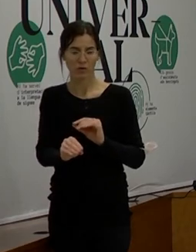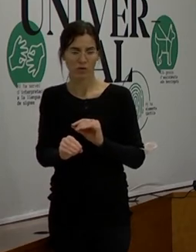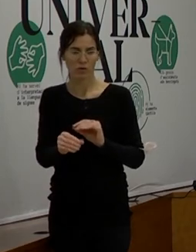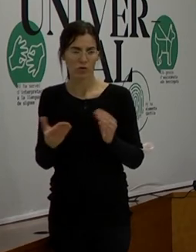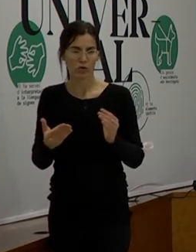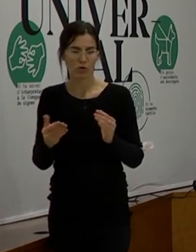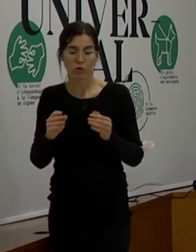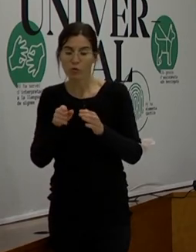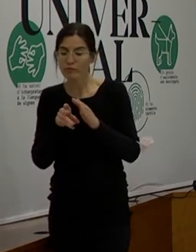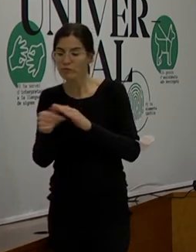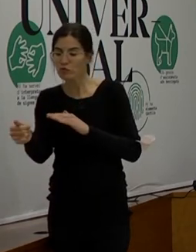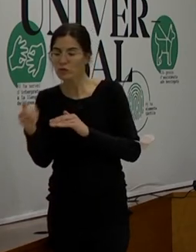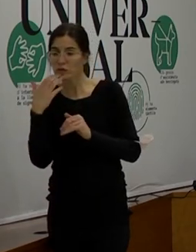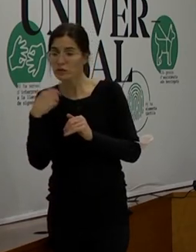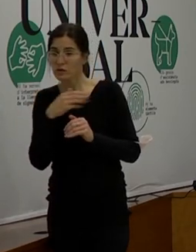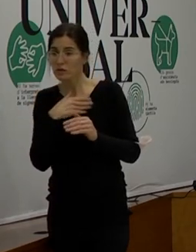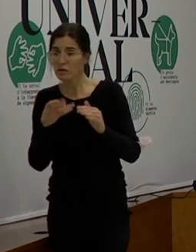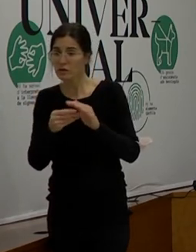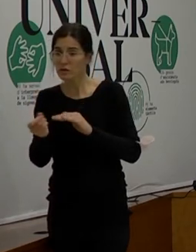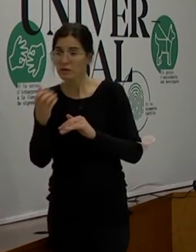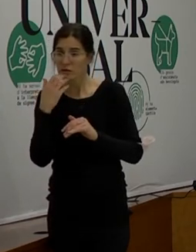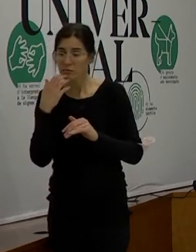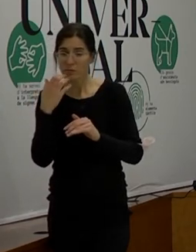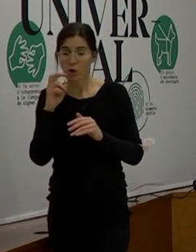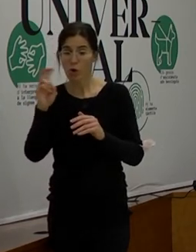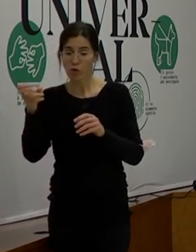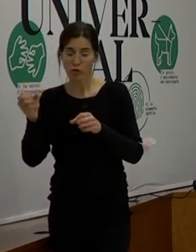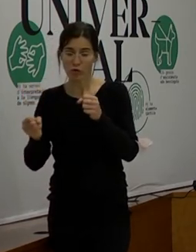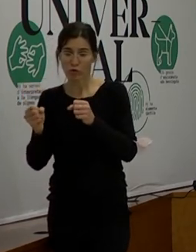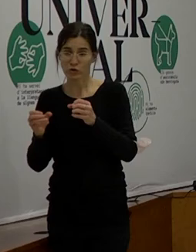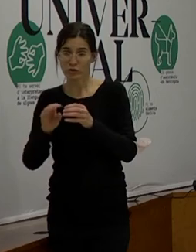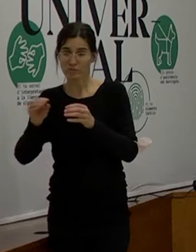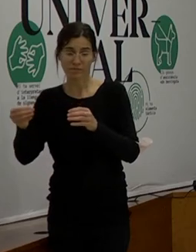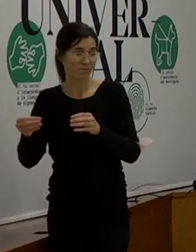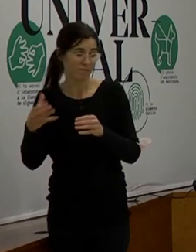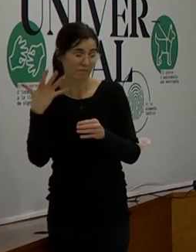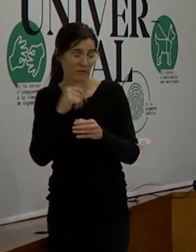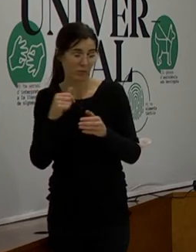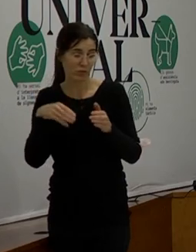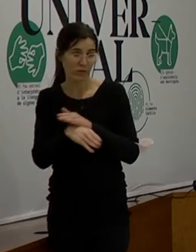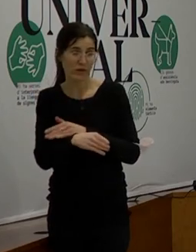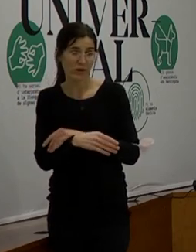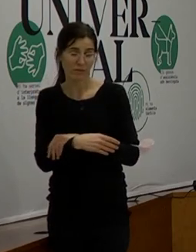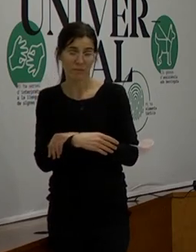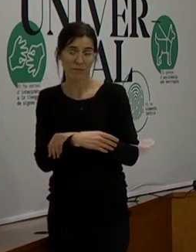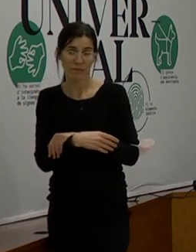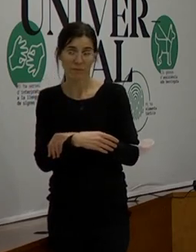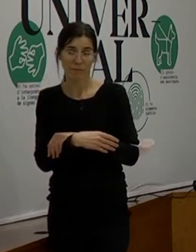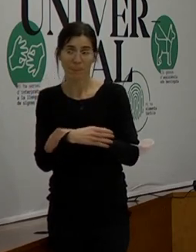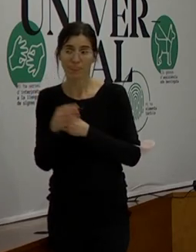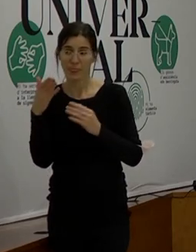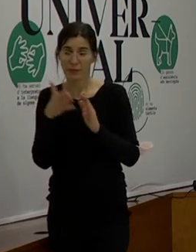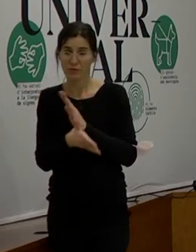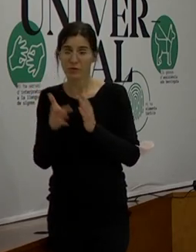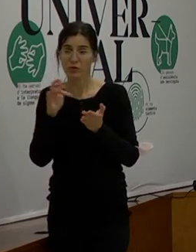com surto? Suposant que surti, si a l'altre cotxe estaciona un pèl més, ja no puc entrar. Per això, quan feu